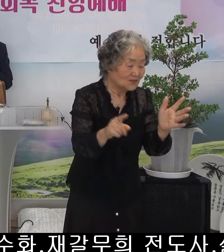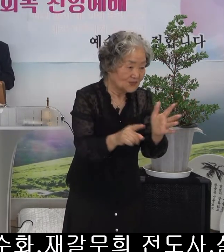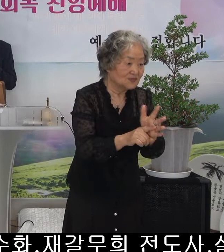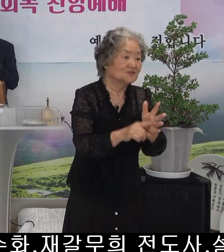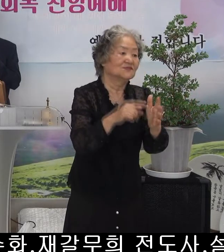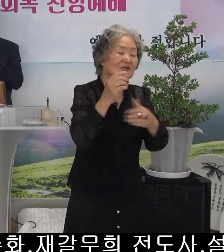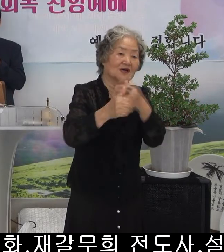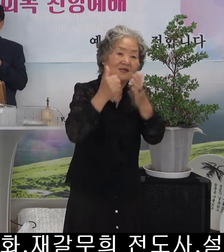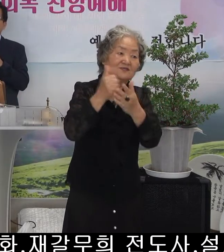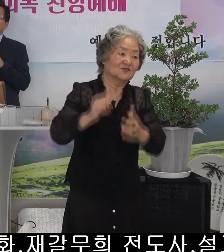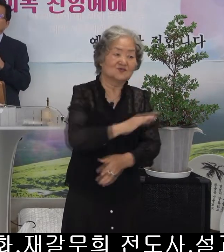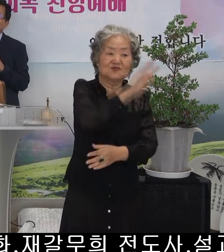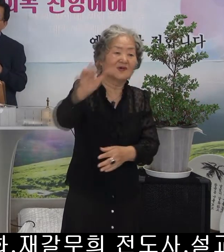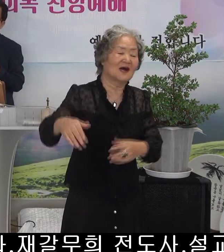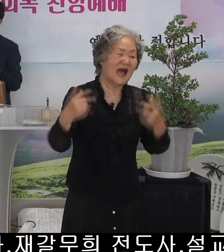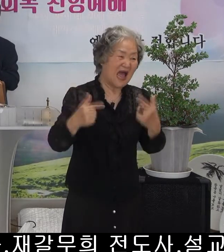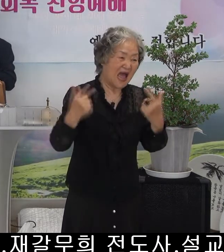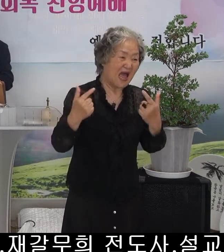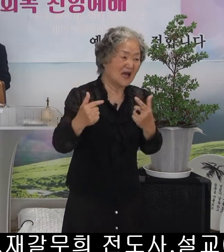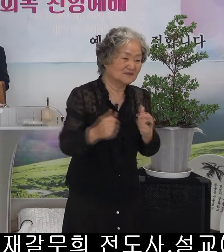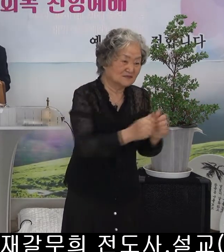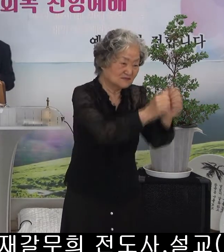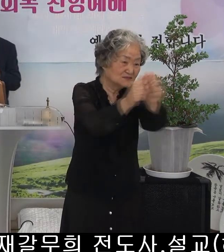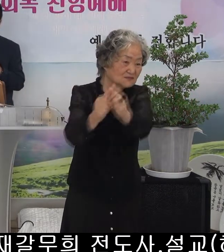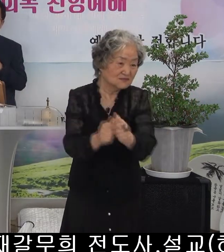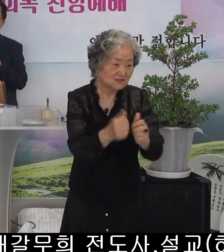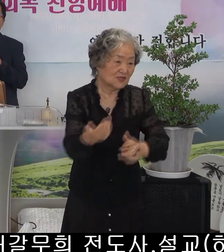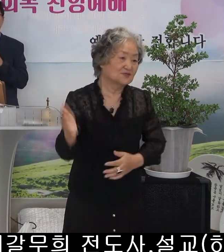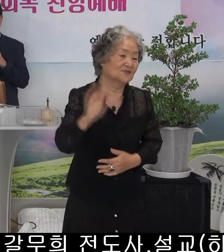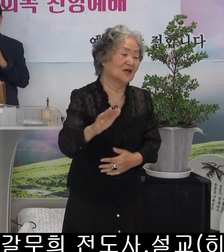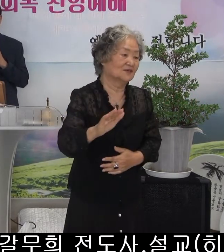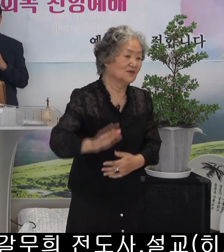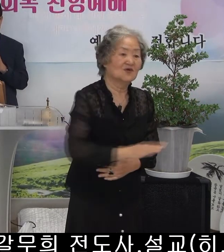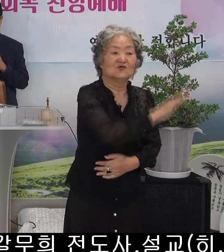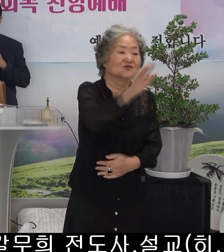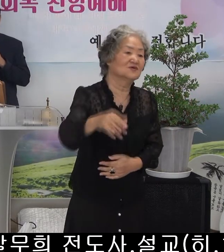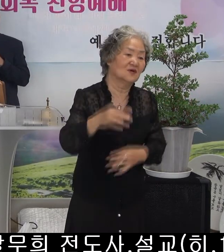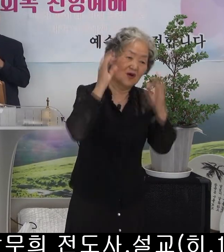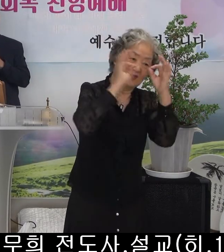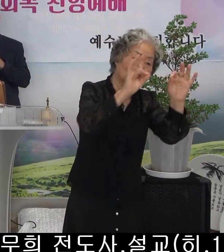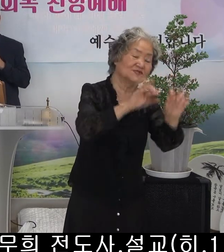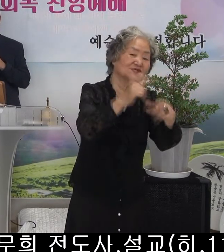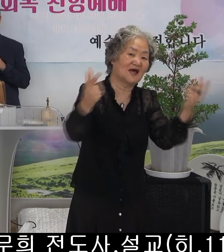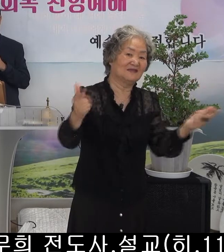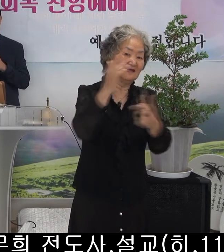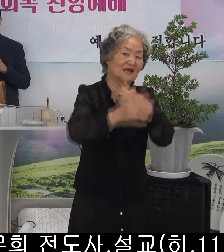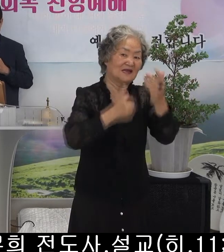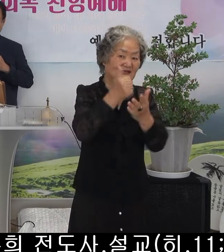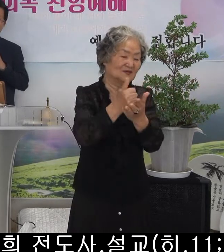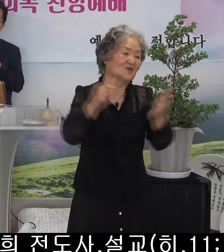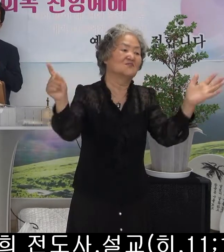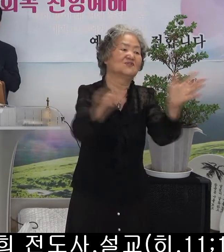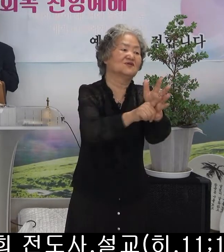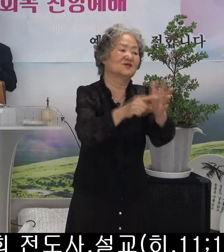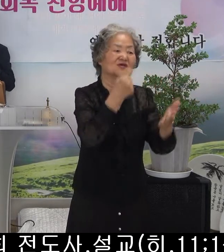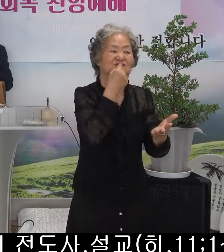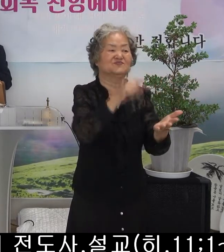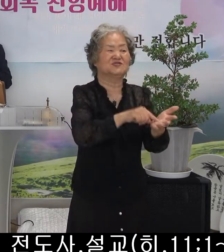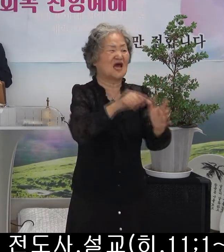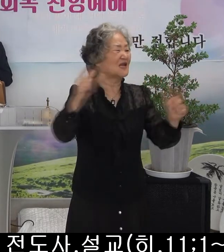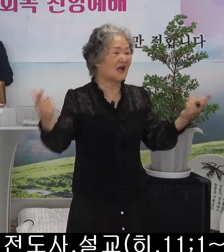우리 눈에 보이는 것으로 인해서 보이지 않는 이 하나님을 믿기가 쉽지 않다라는 얘기입니다. 그럼에도